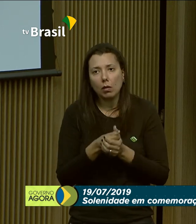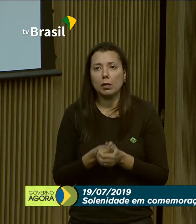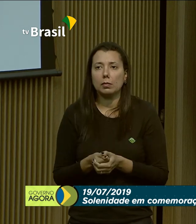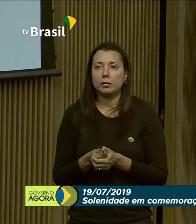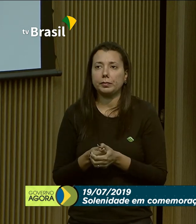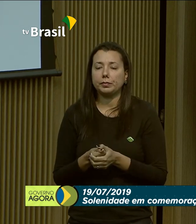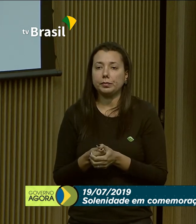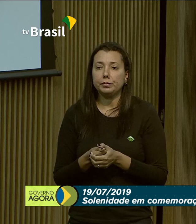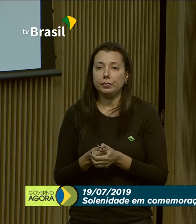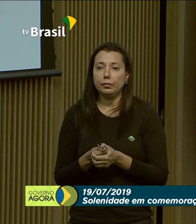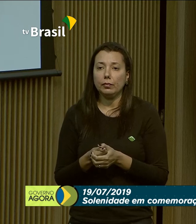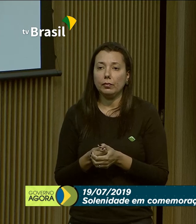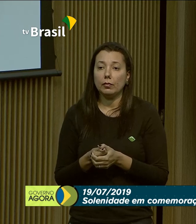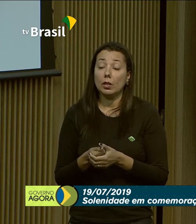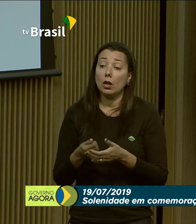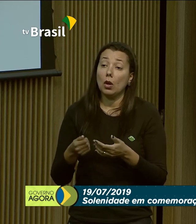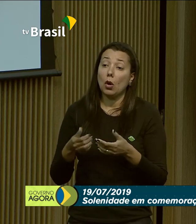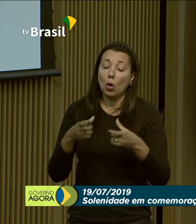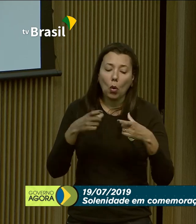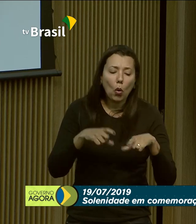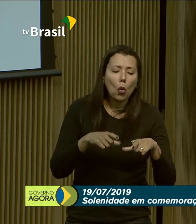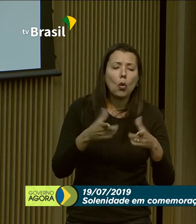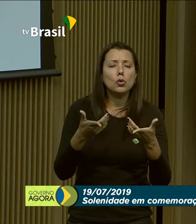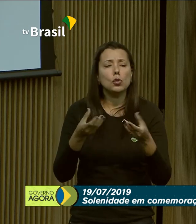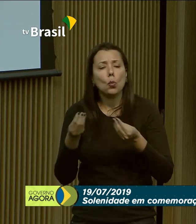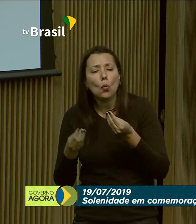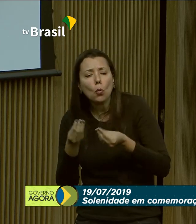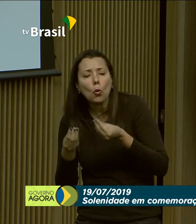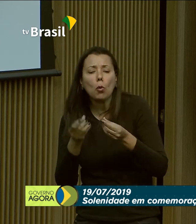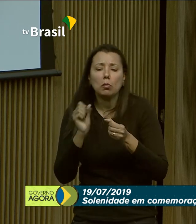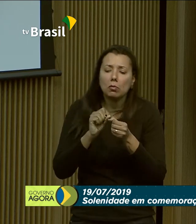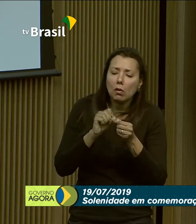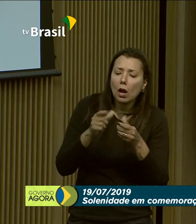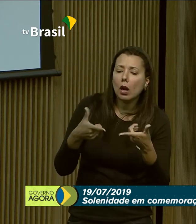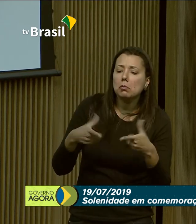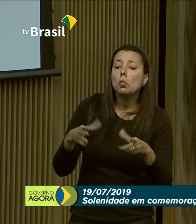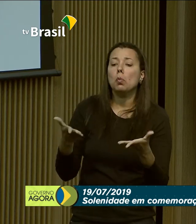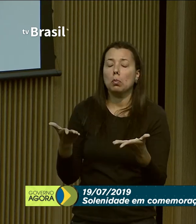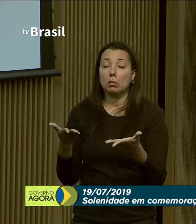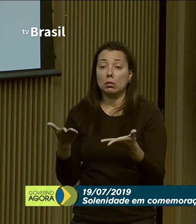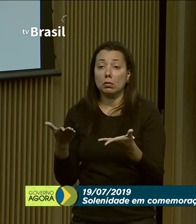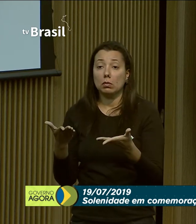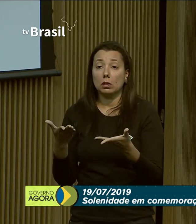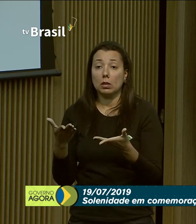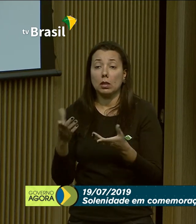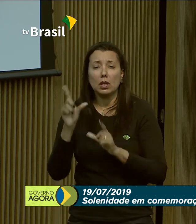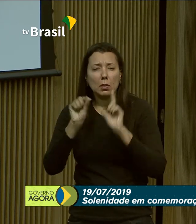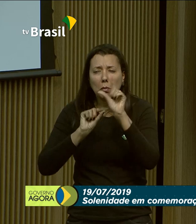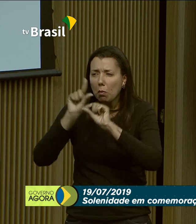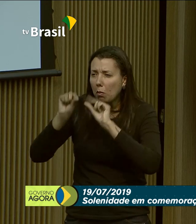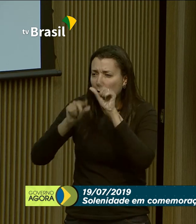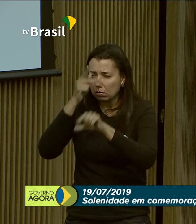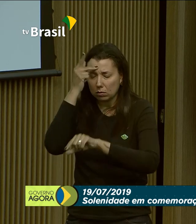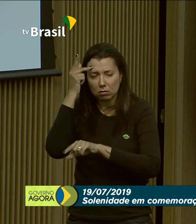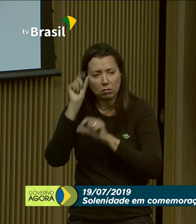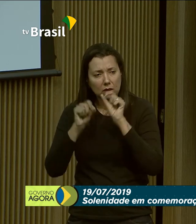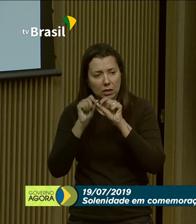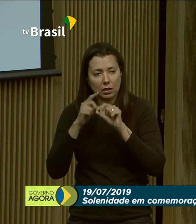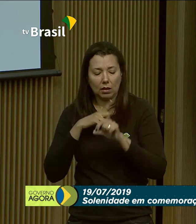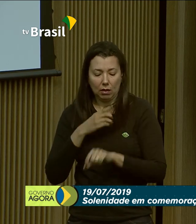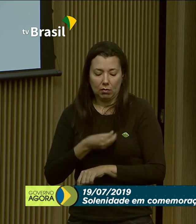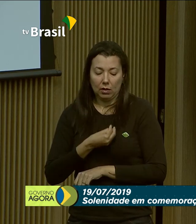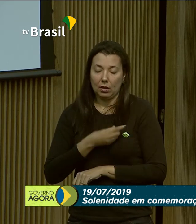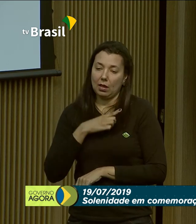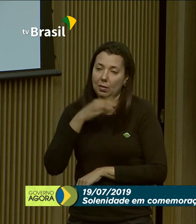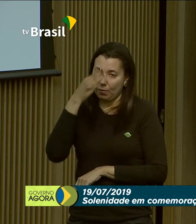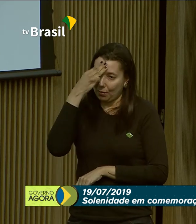né? Onde a gente estava, o que a gente estava fazendo, né? E poucos são os eventos da nossa vida que a gente tem uma